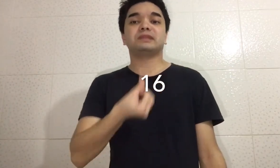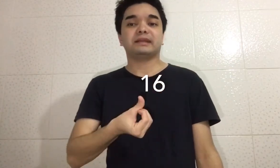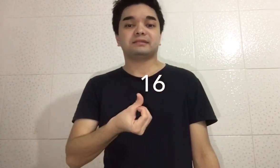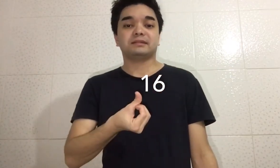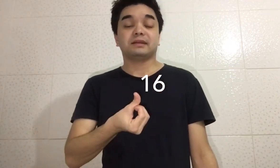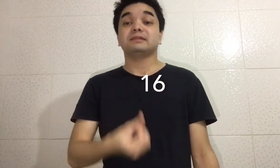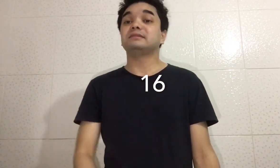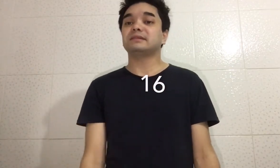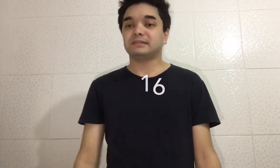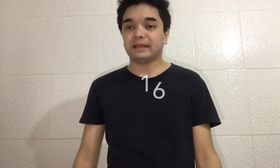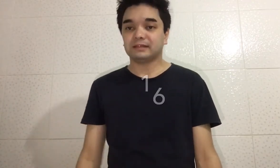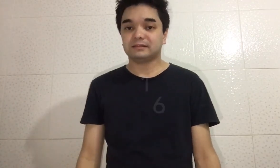6, 16.